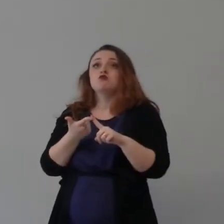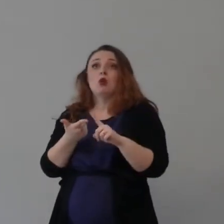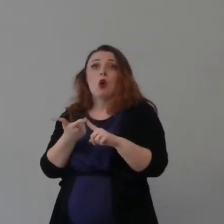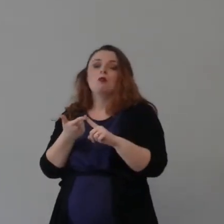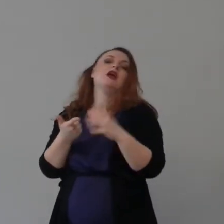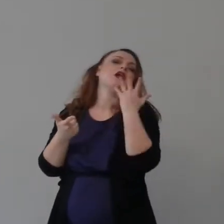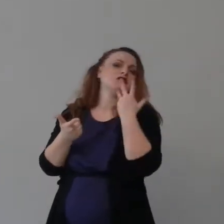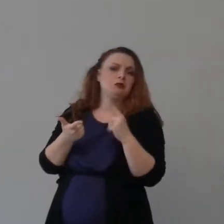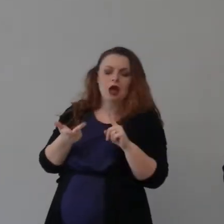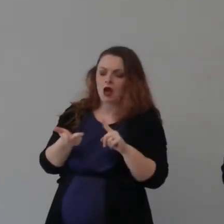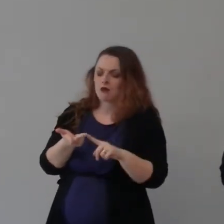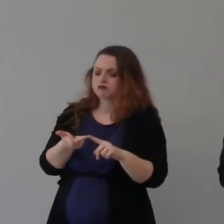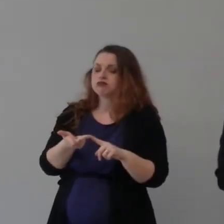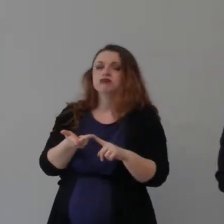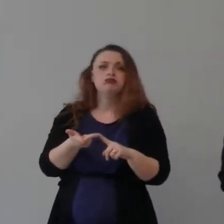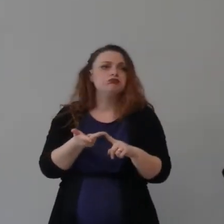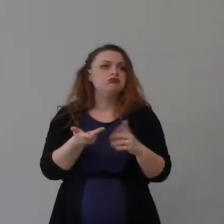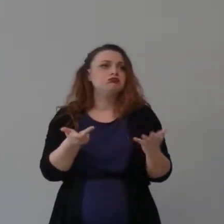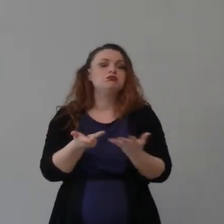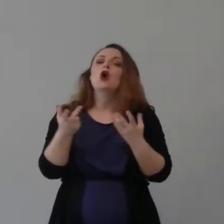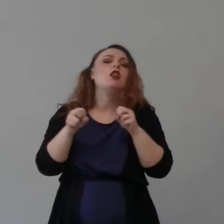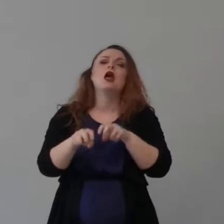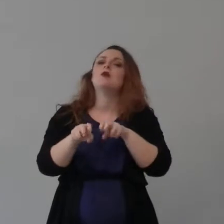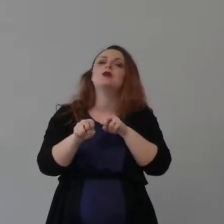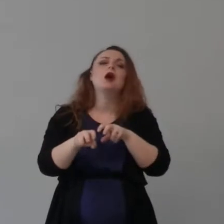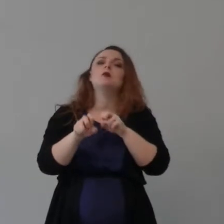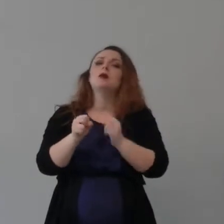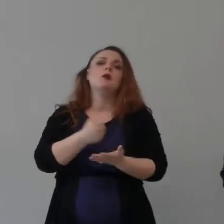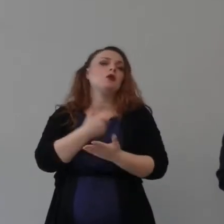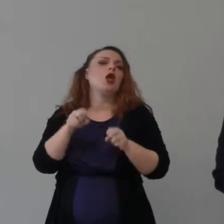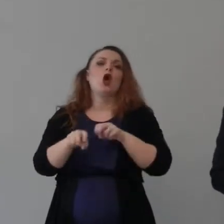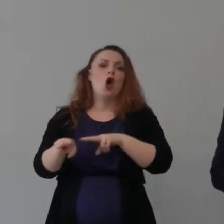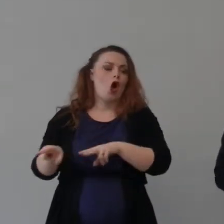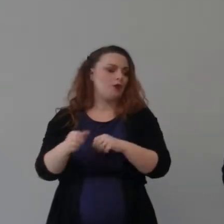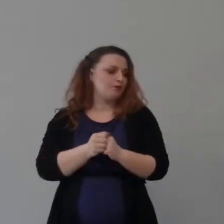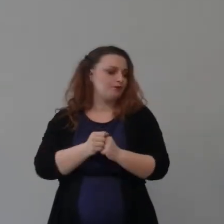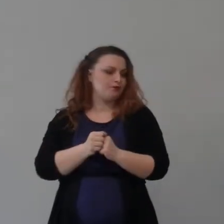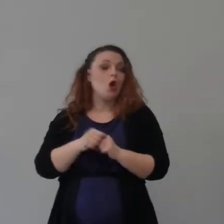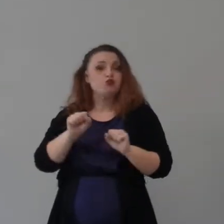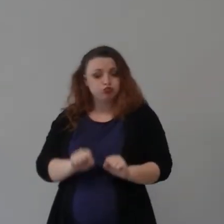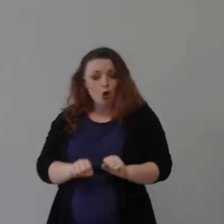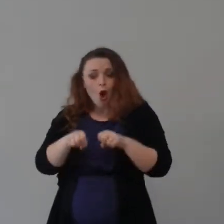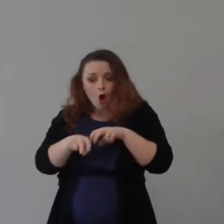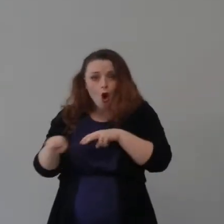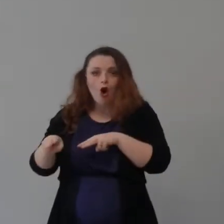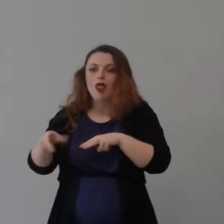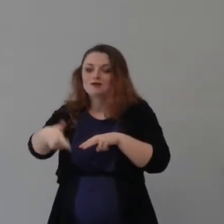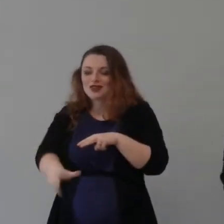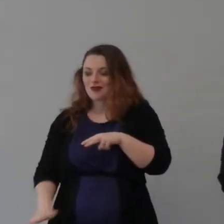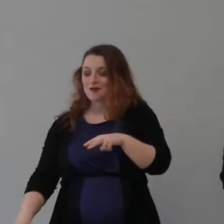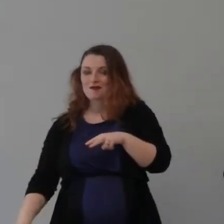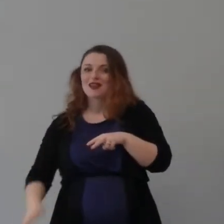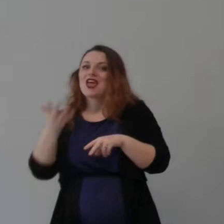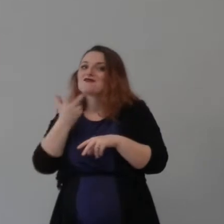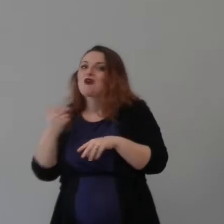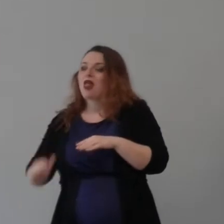per voglia, corriamo, corriamo, corriamo. Corriamo quando siamo bambini perché vorremmo diventare più grandi.